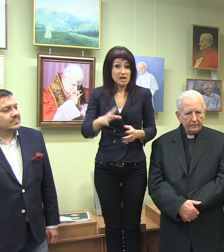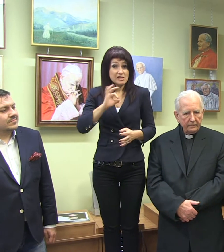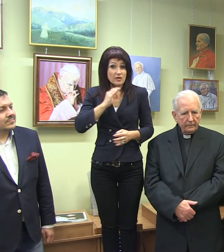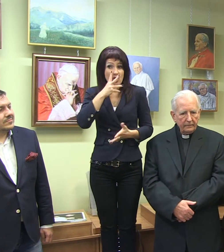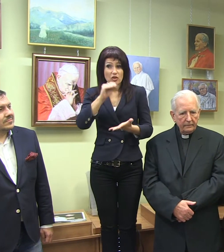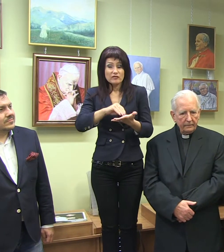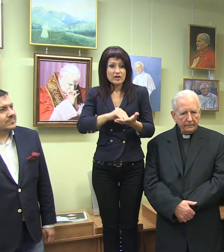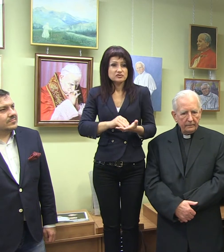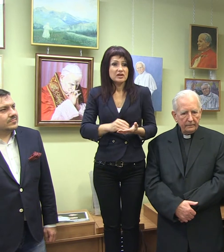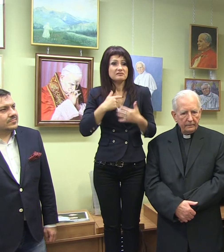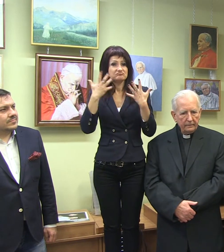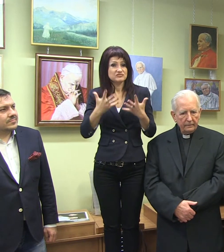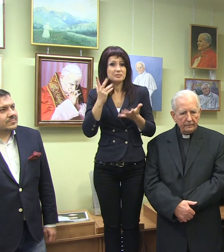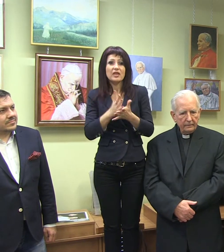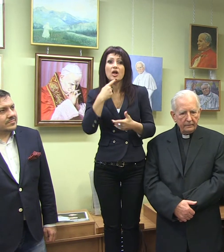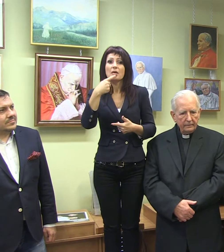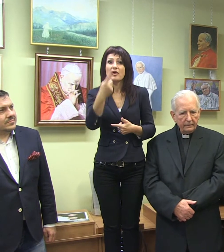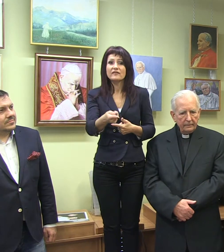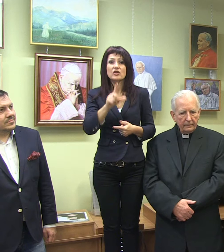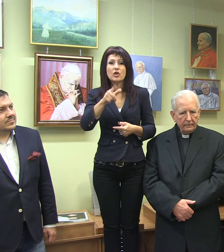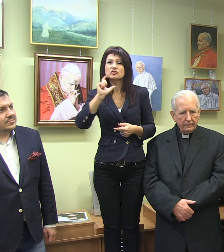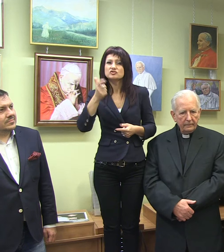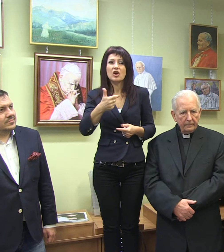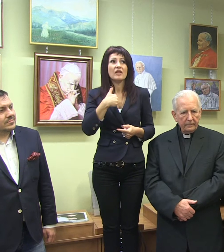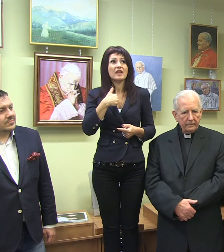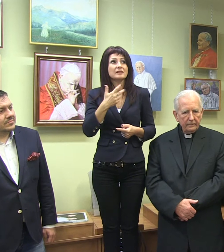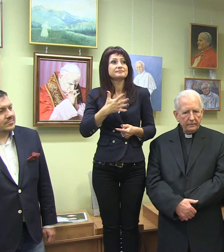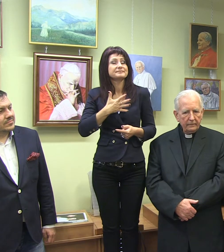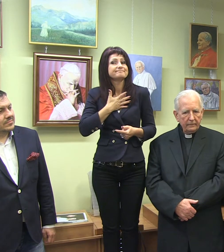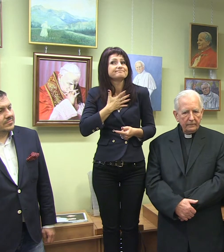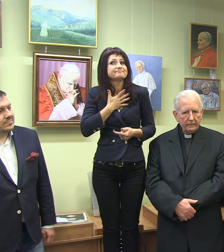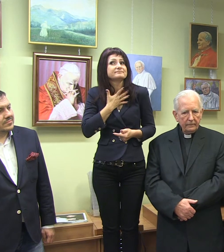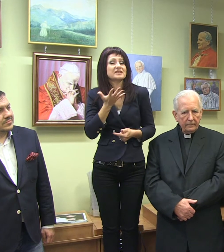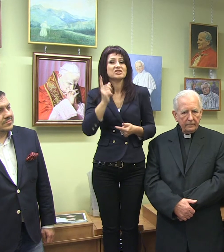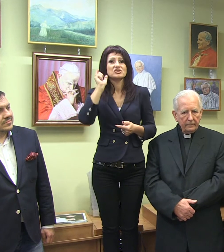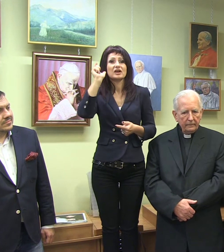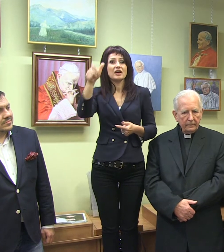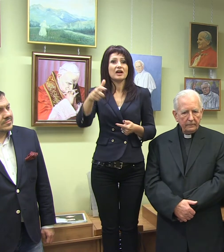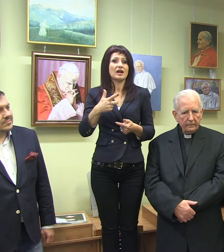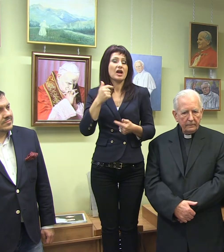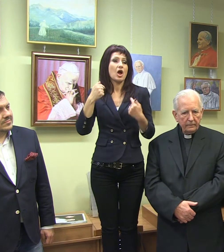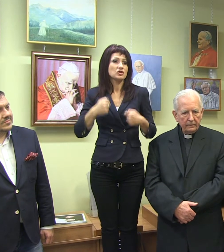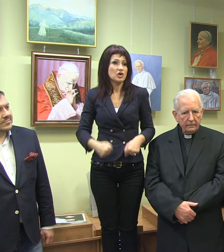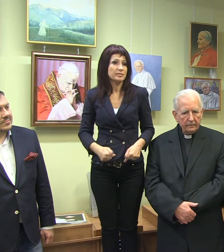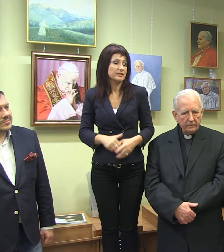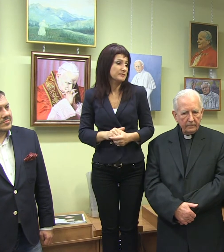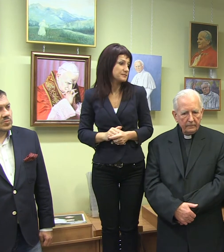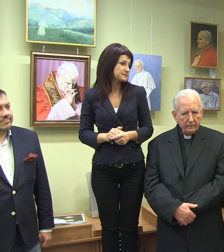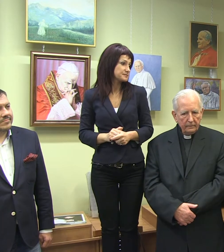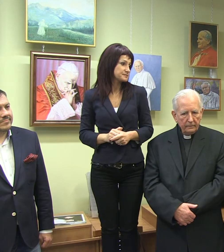swojego doświadczenia chciałabym tylko powiedzieć to, co najbardziej mnie urzeka w jego